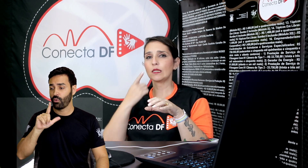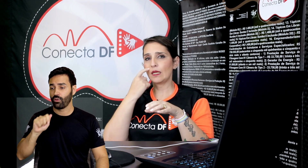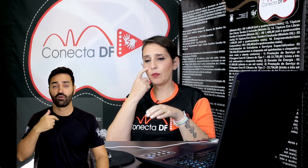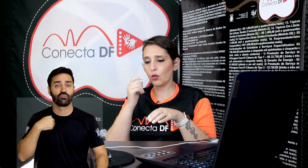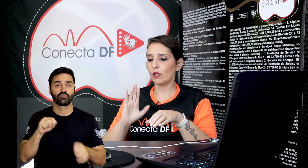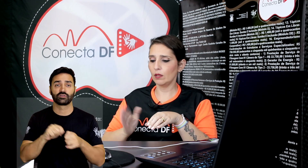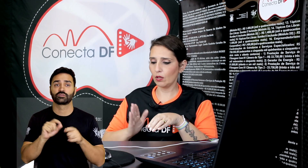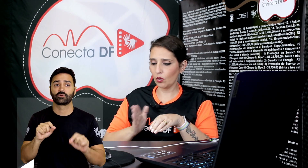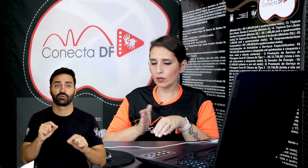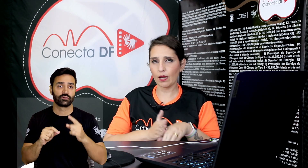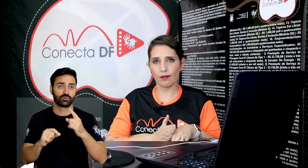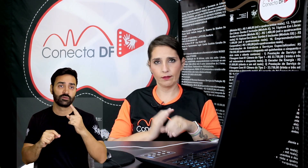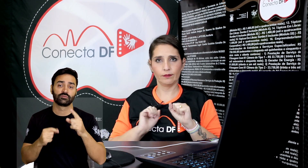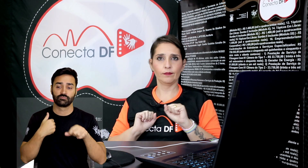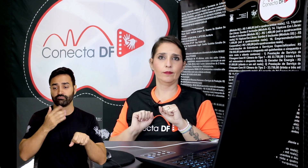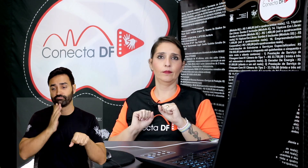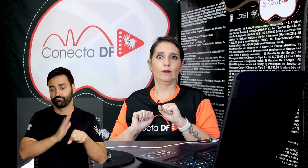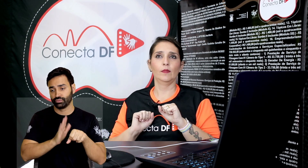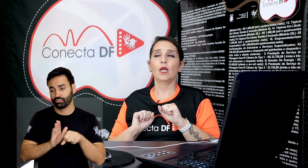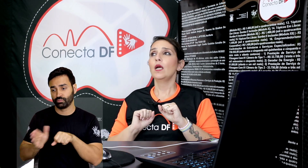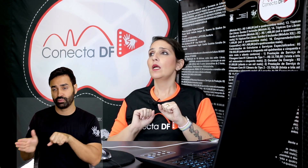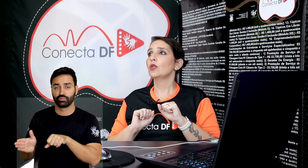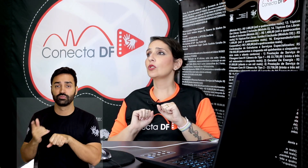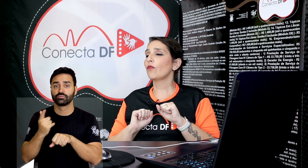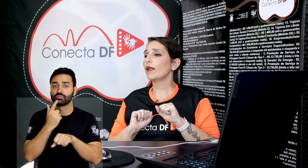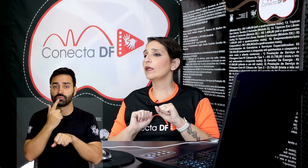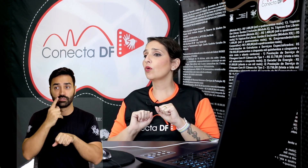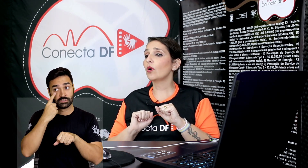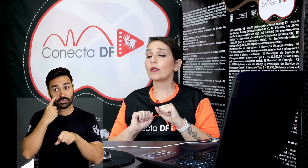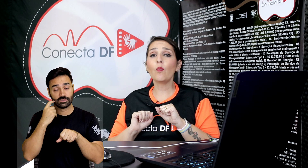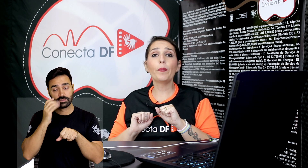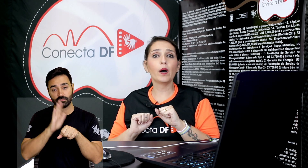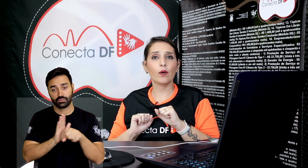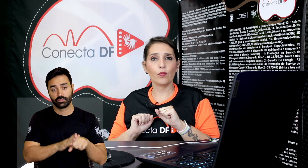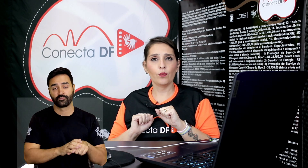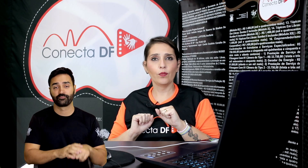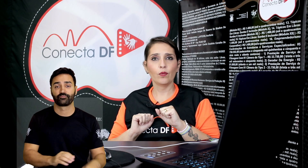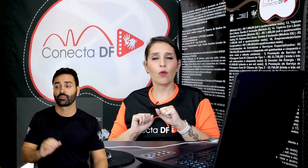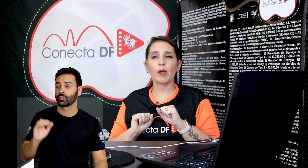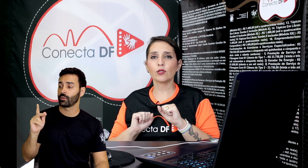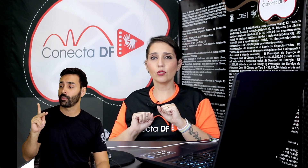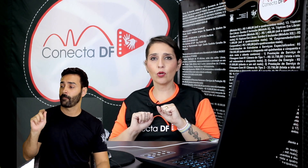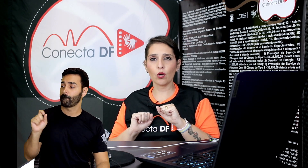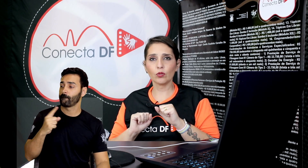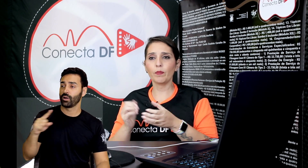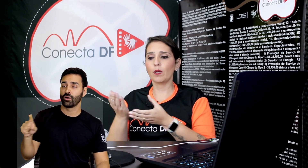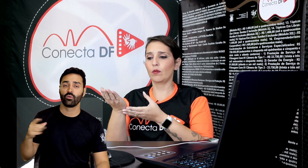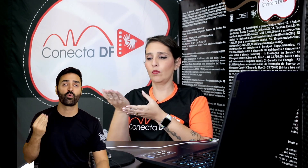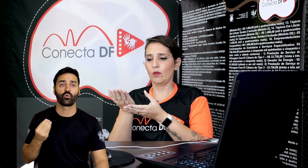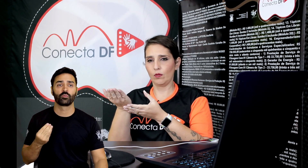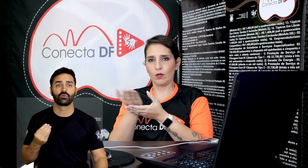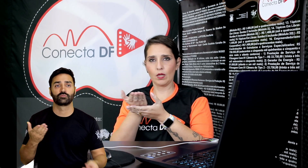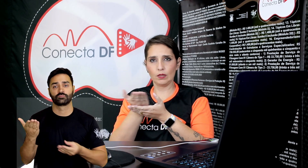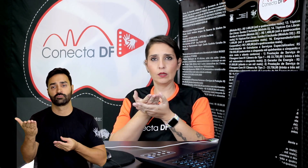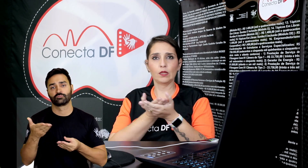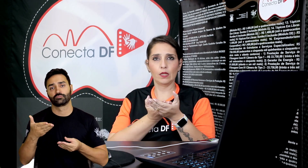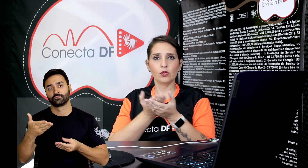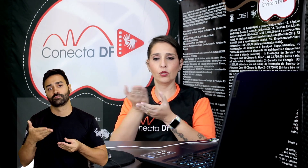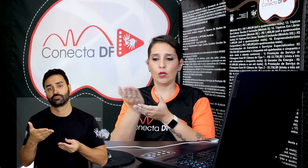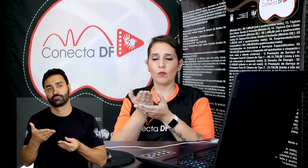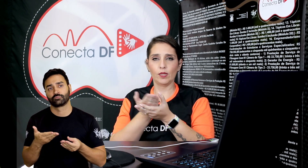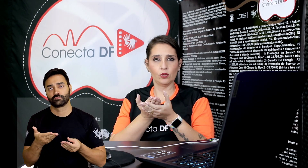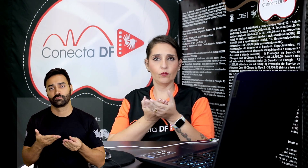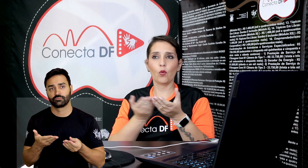fazer? Cebola, cortar. Eu estou falando cortar um pão. Como é que a gente corta um pão? Assim,